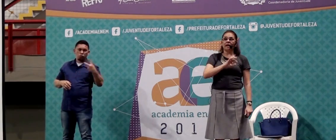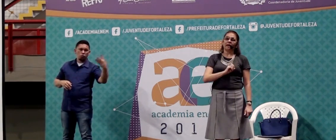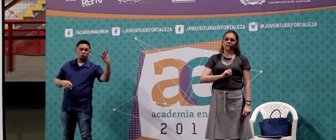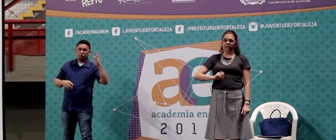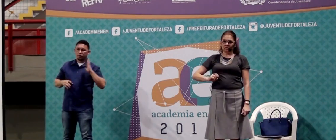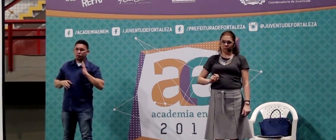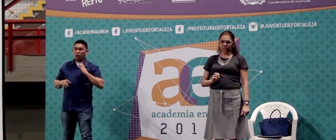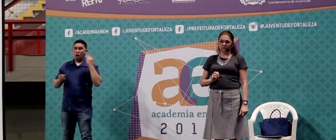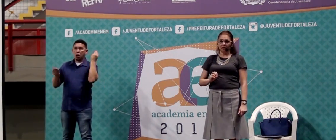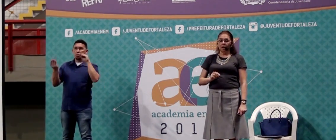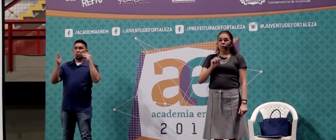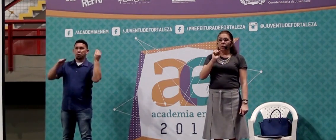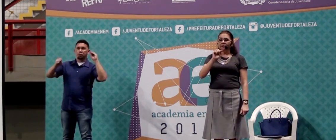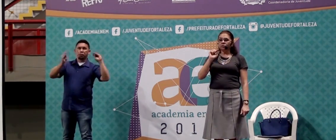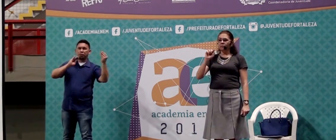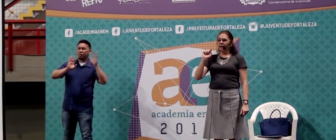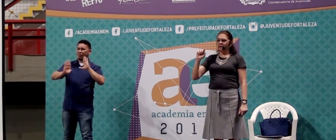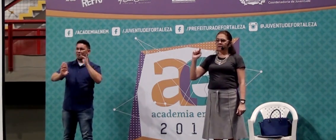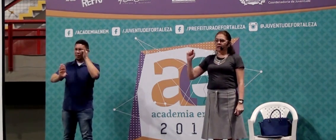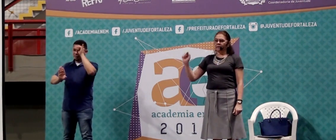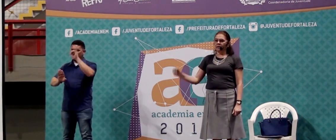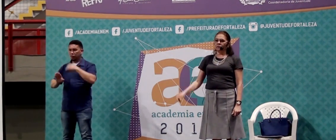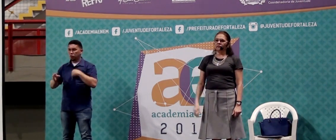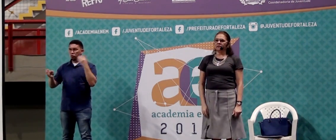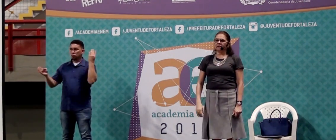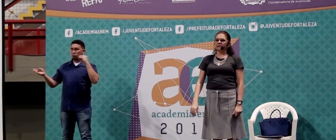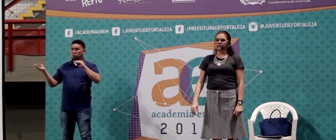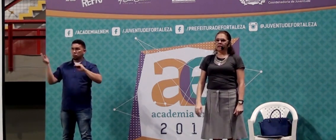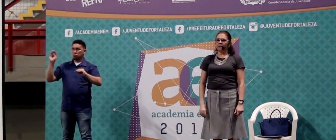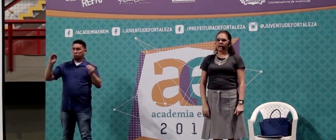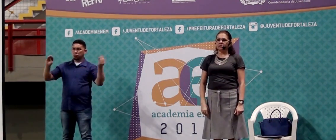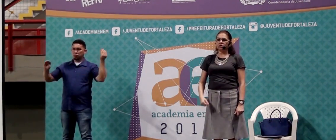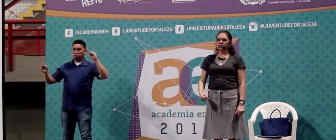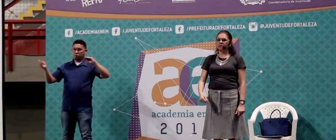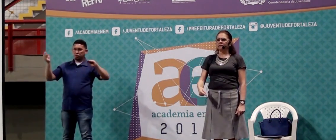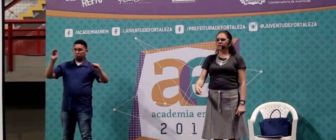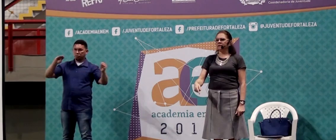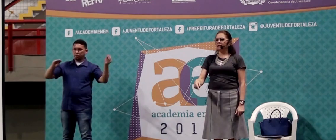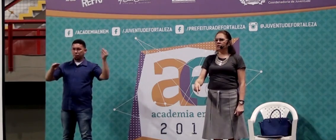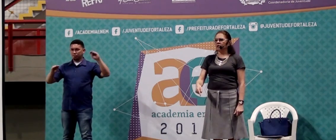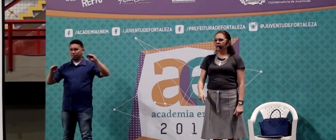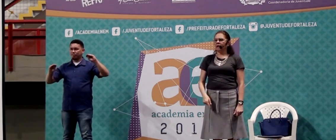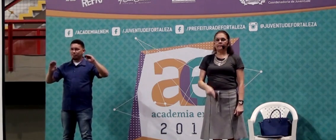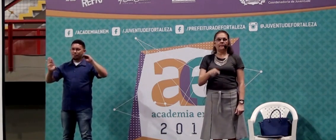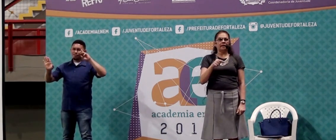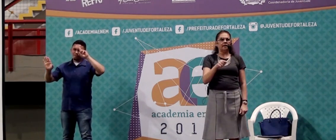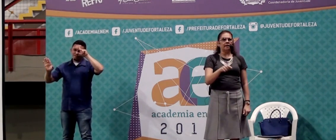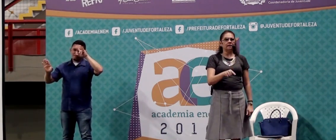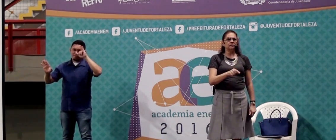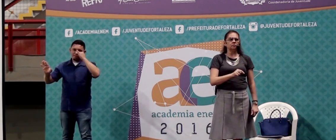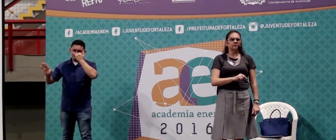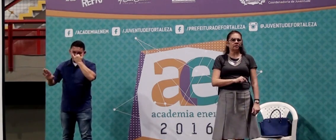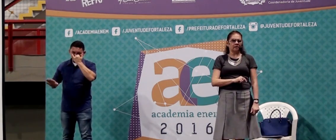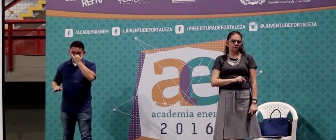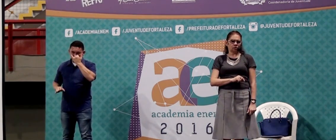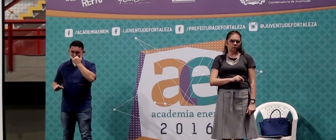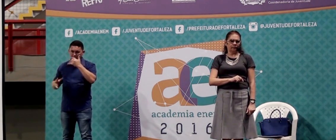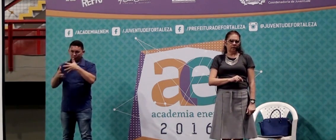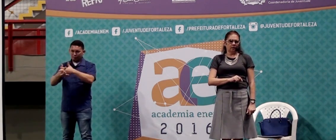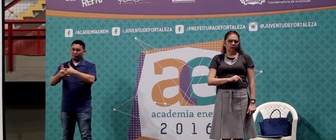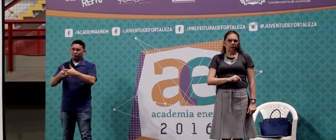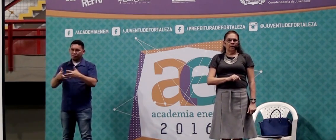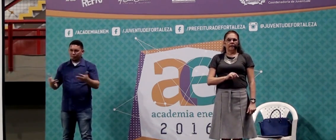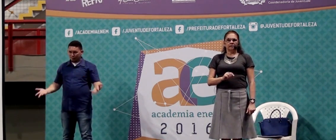muitos elementos. Quanto mais elemento você citar, mais chance você tem de errar. Paralelismo